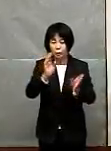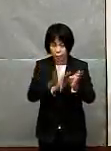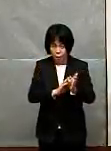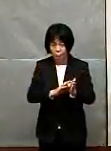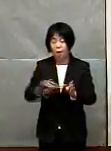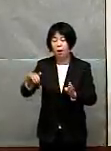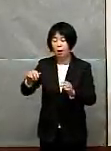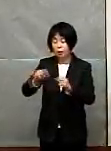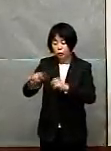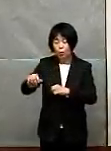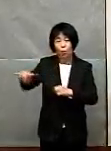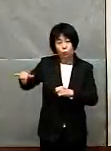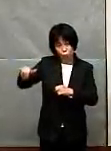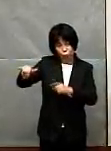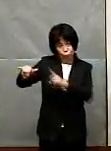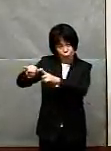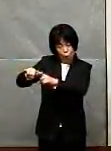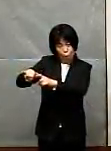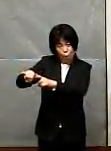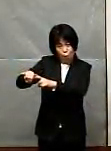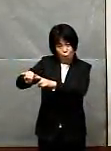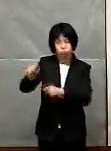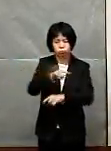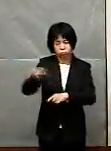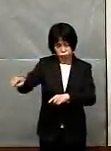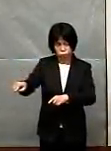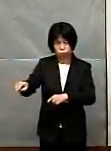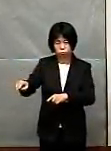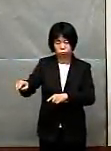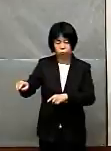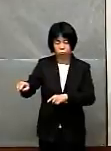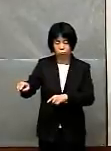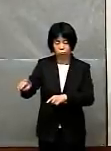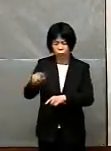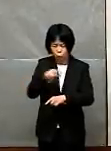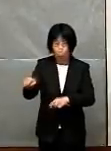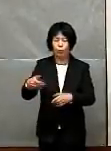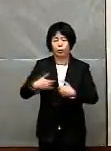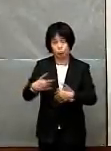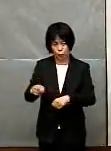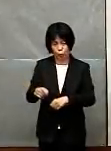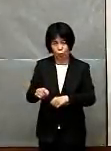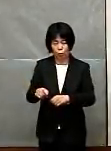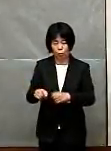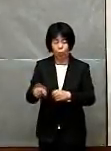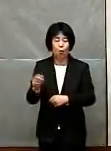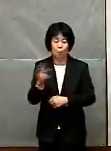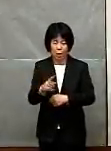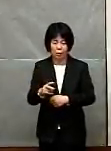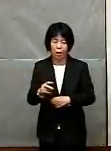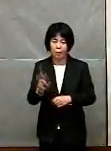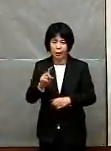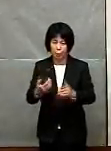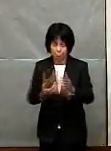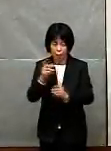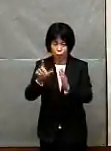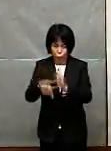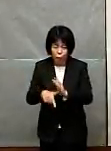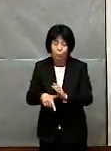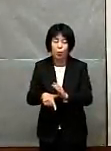のは、地方空港というのはもう必要不可欠だというふうに思います。あと有事の場合ですね。はい、